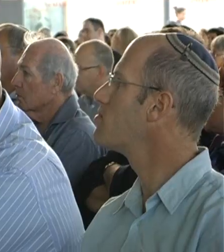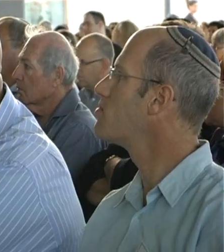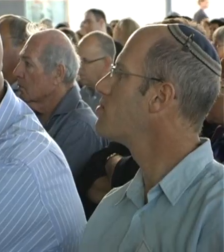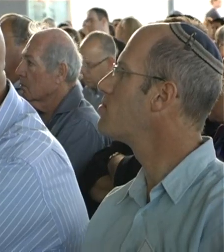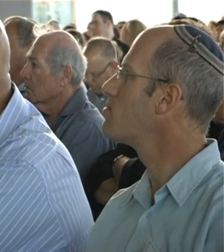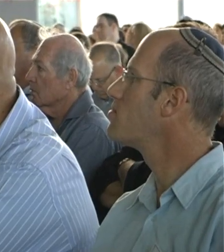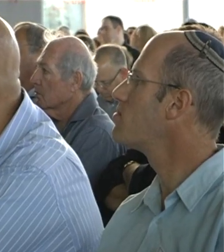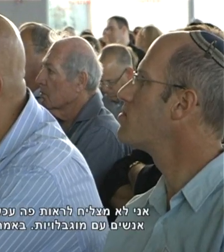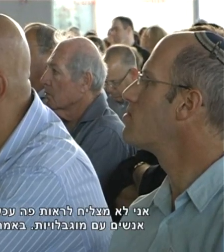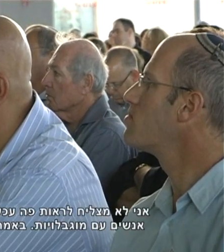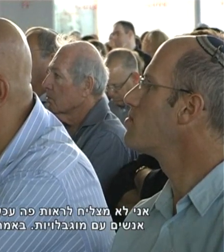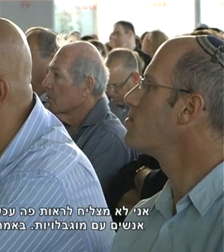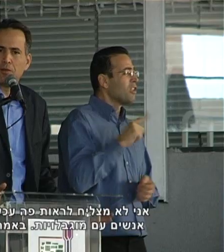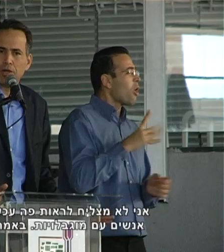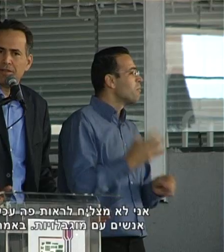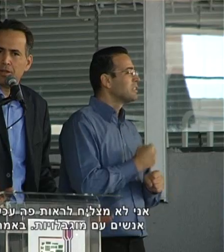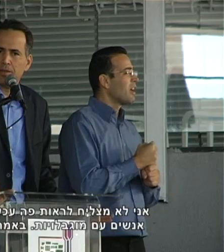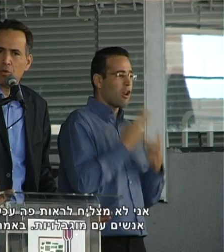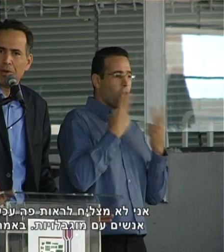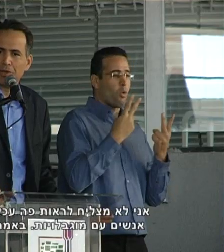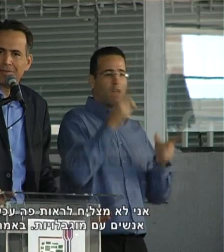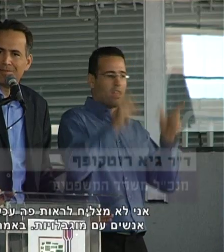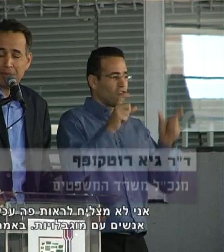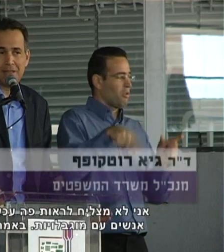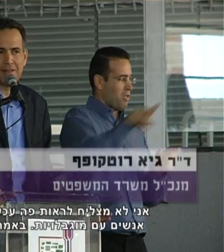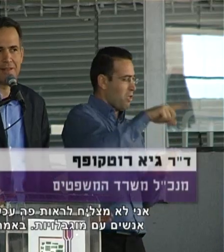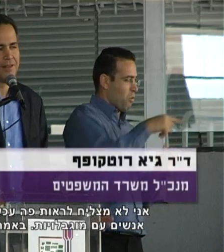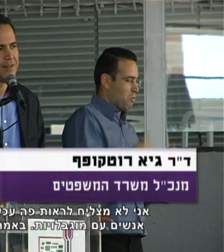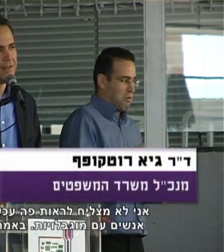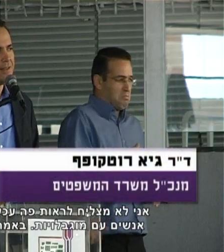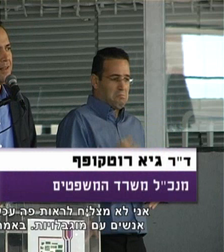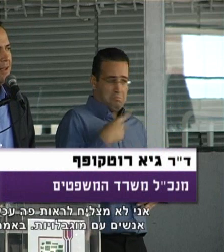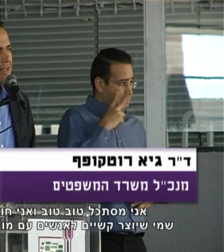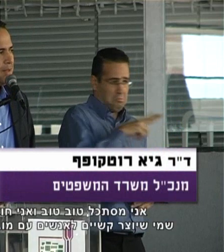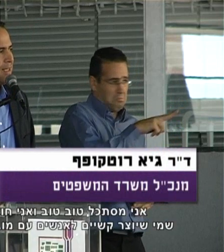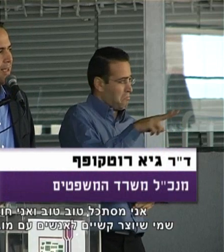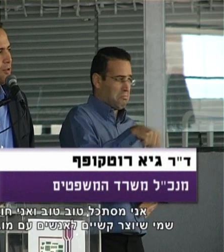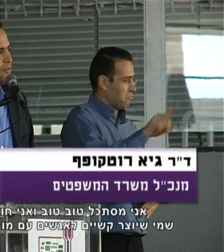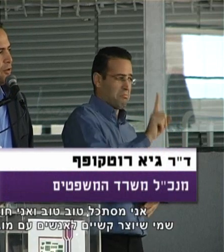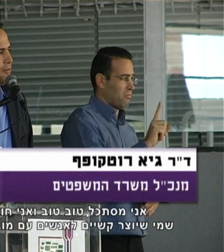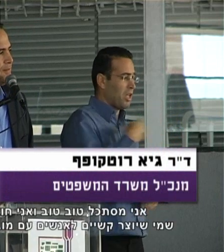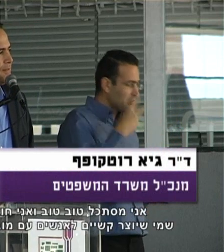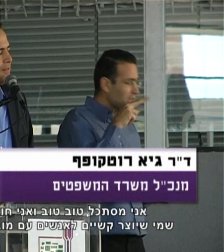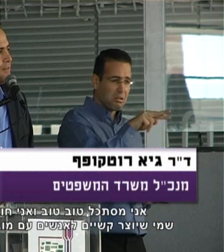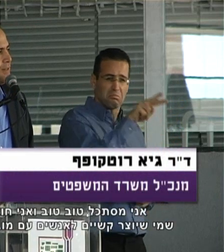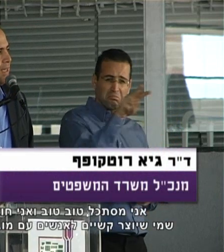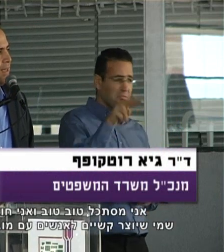בחברה. אני לא מצליח לראות פה עכשיו אנשים עם מוגבלויות, באמת. אני מסתכל טוב